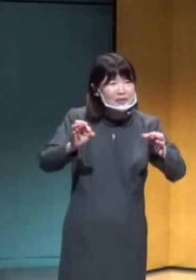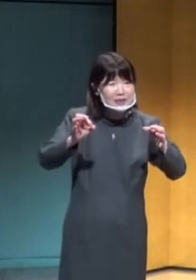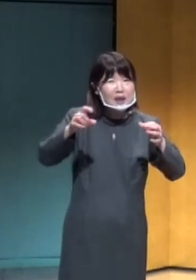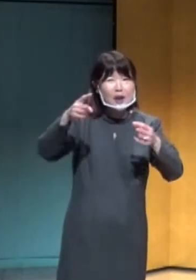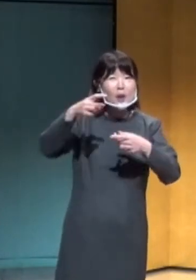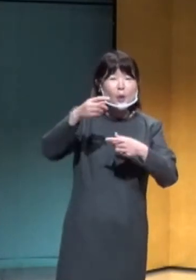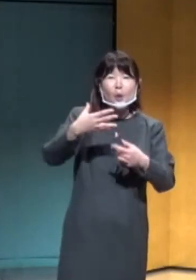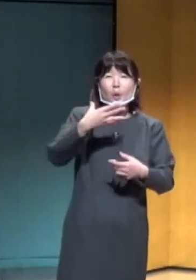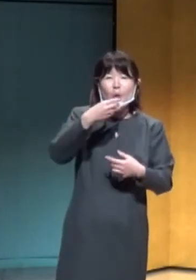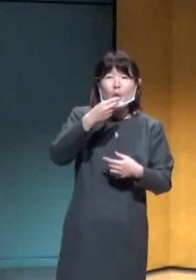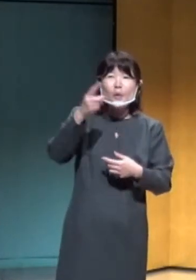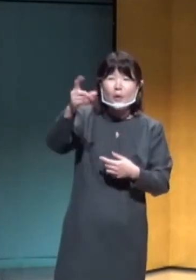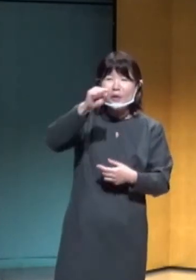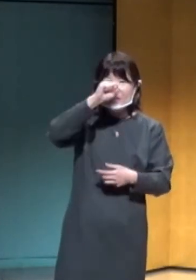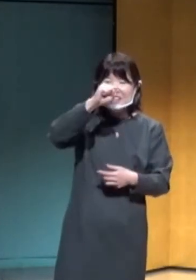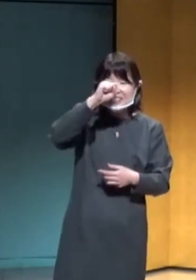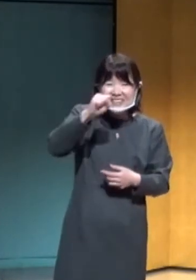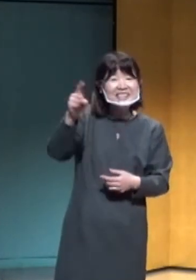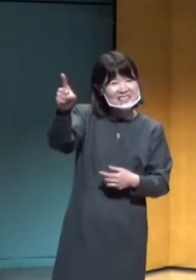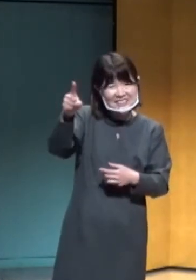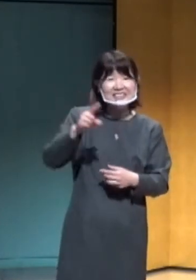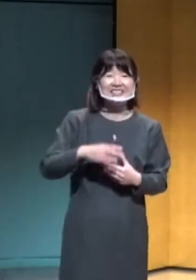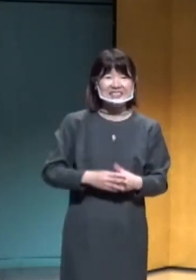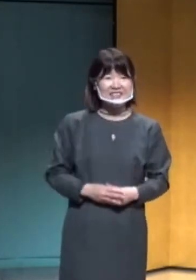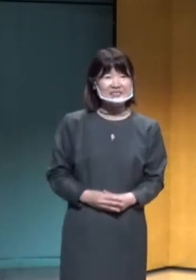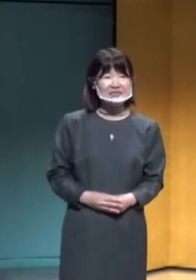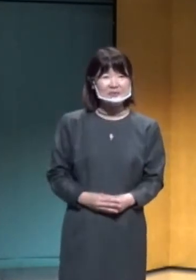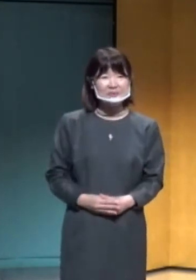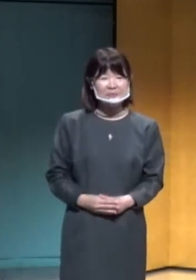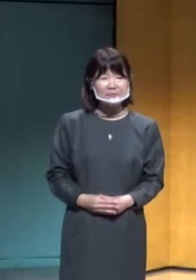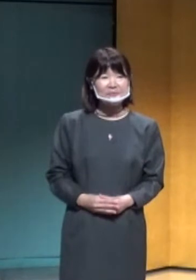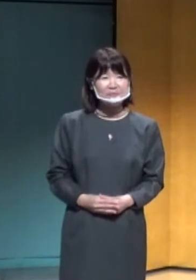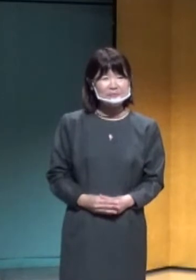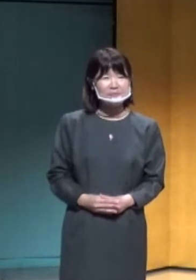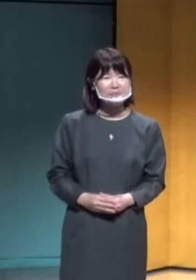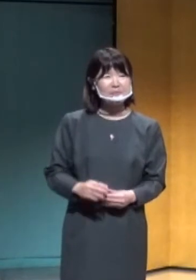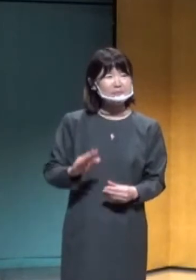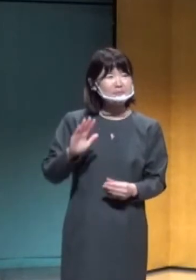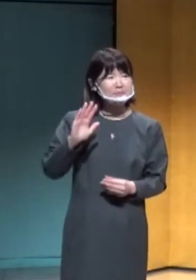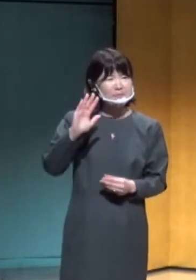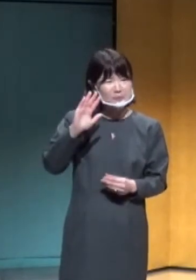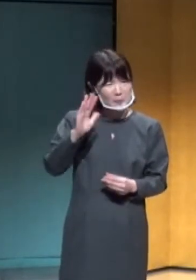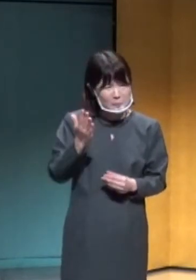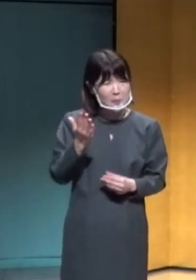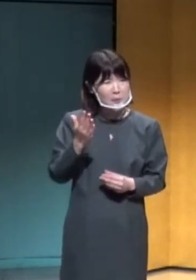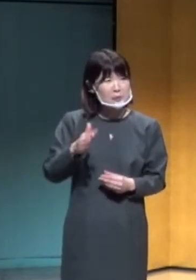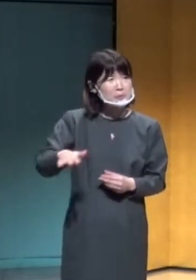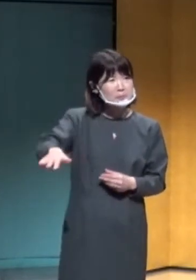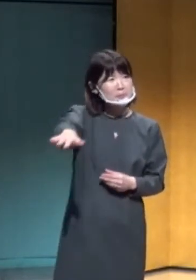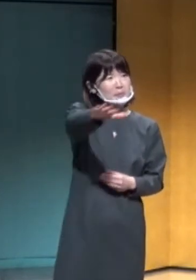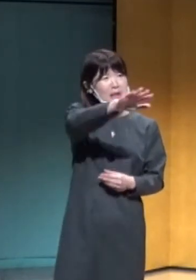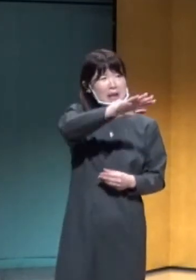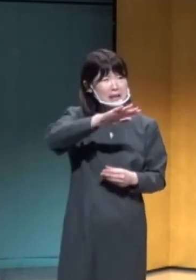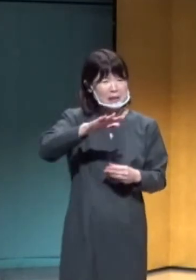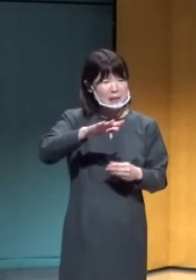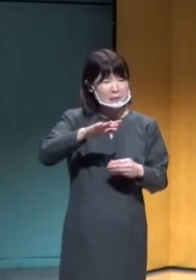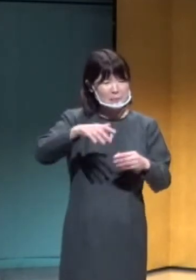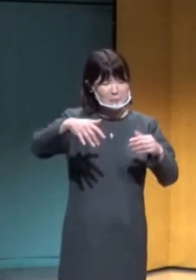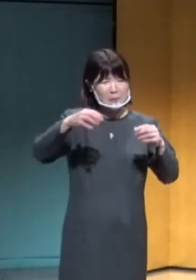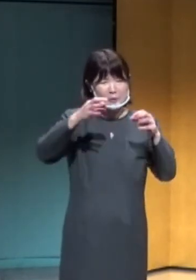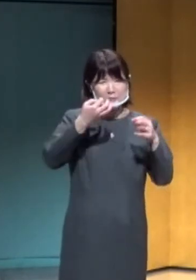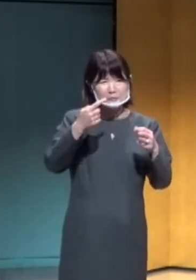いことではないかというふうに、思っておるところでございますが、しかしながら皆さんね、足元の悪い